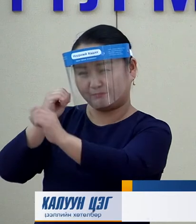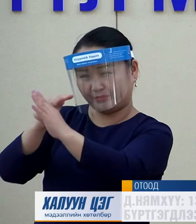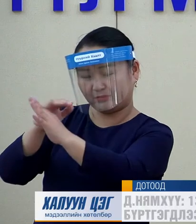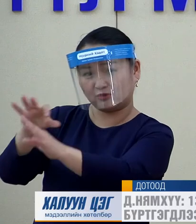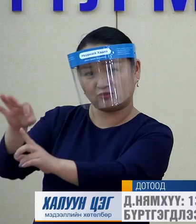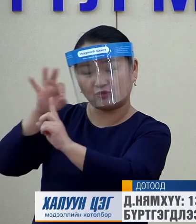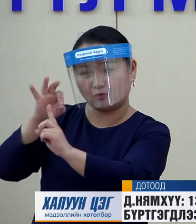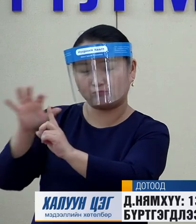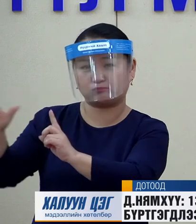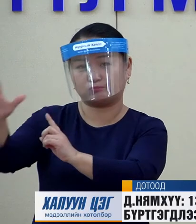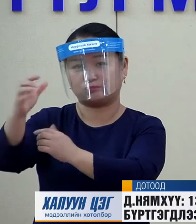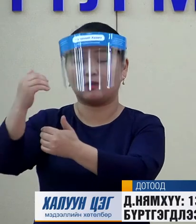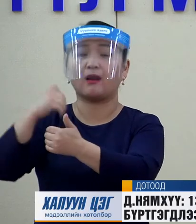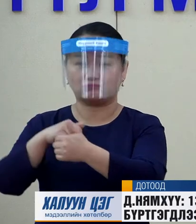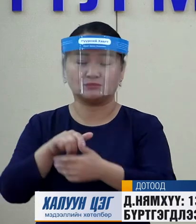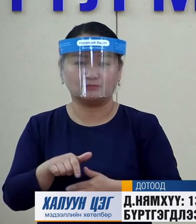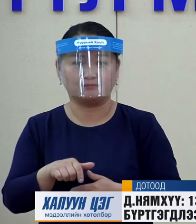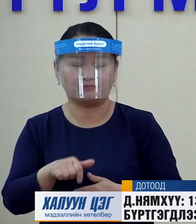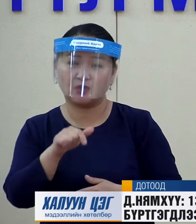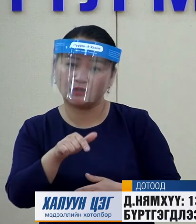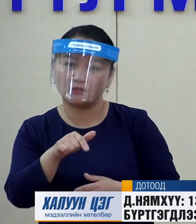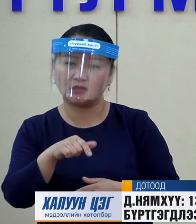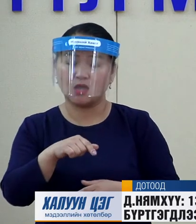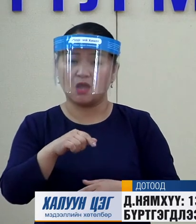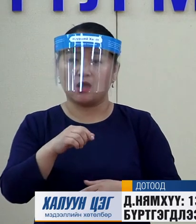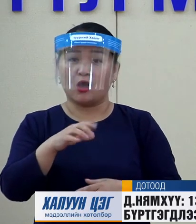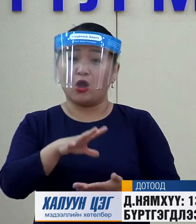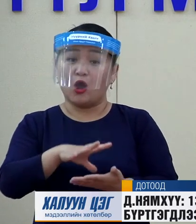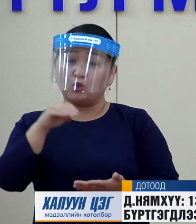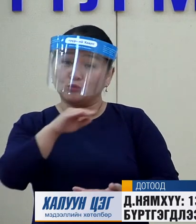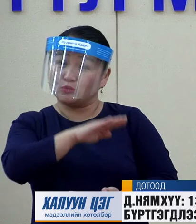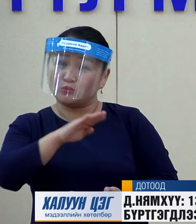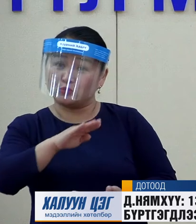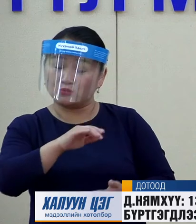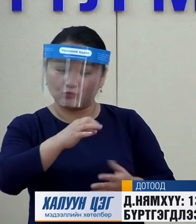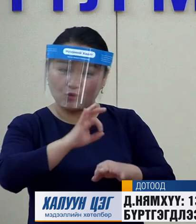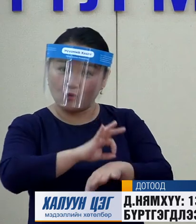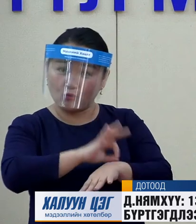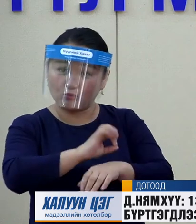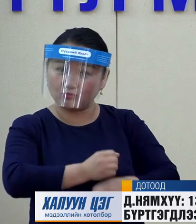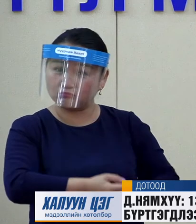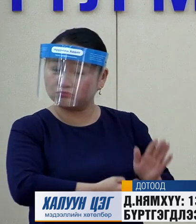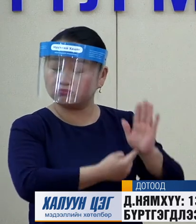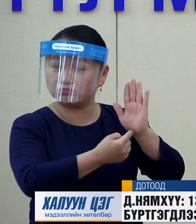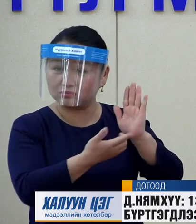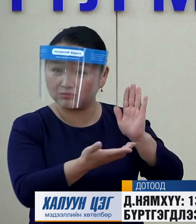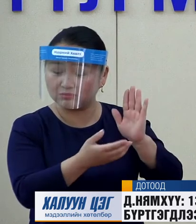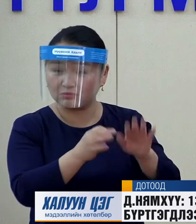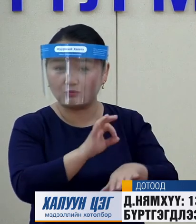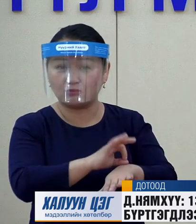сонгож татаж авжээ гэж үзэж байгаа. Тэгээд ихэнх энд илэрж байгаа ихэнх хувьд нь бол оюутнууд